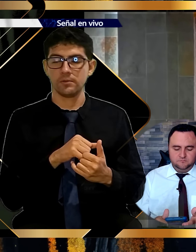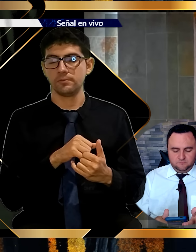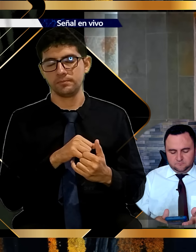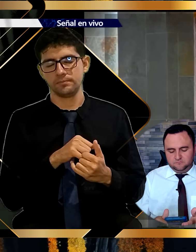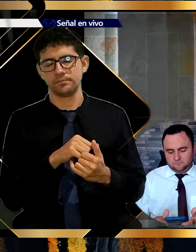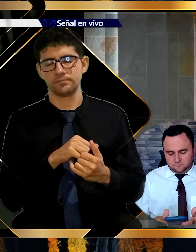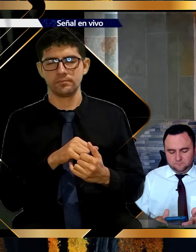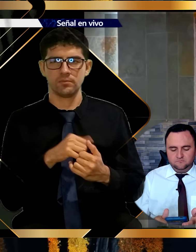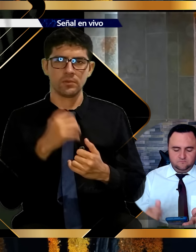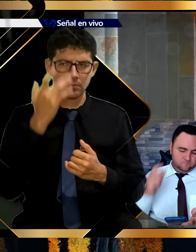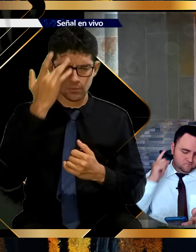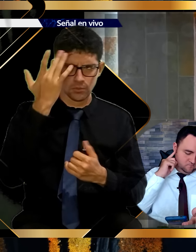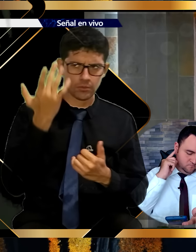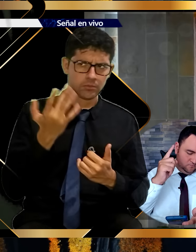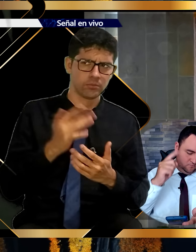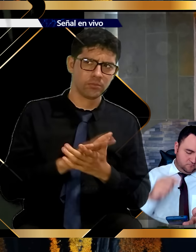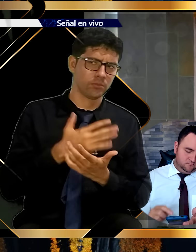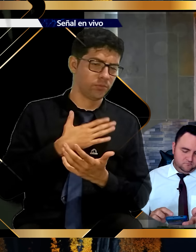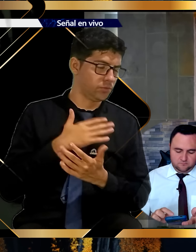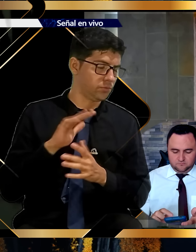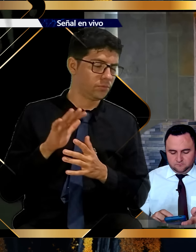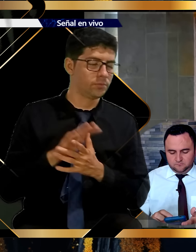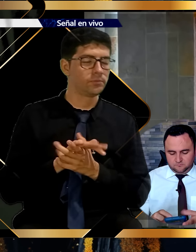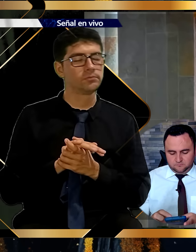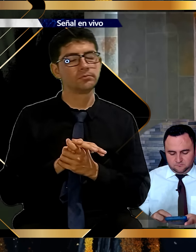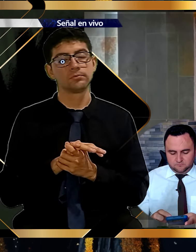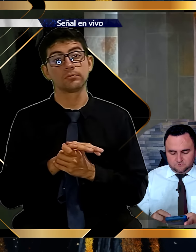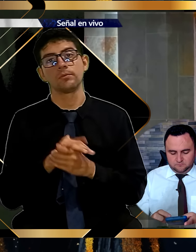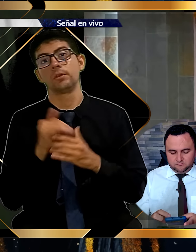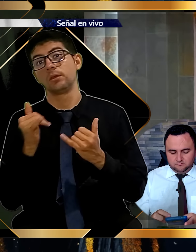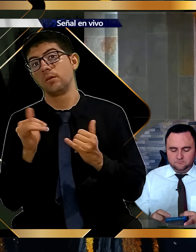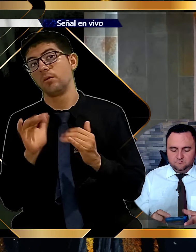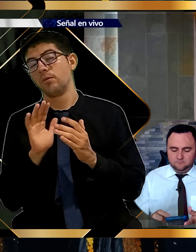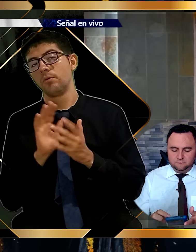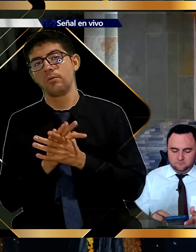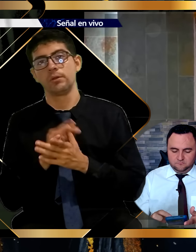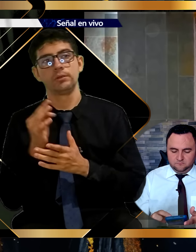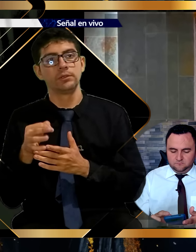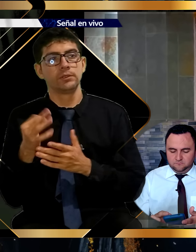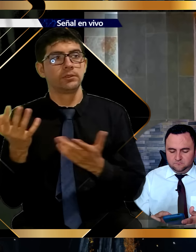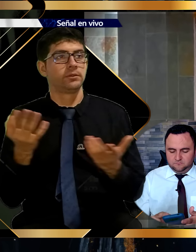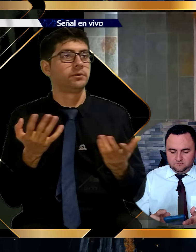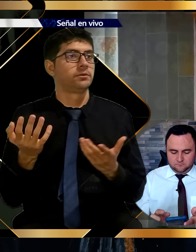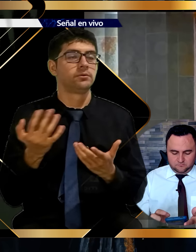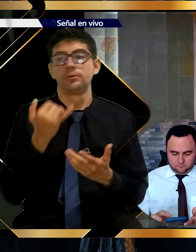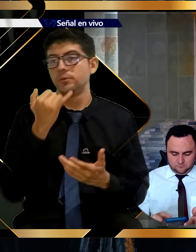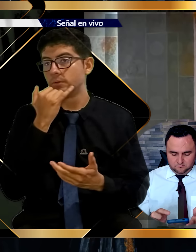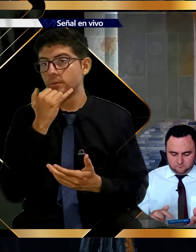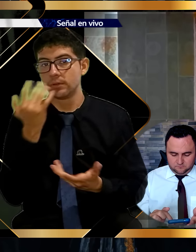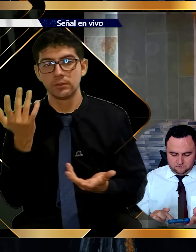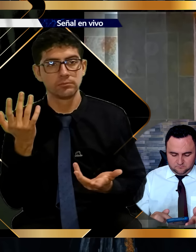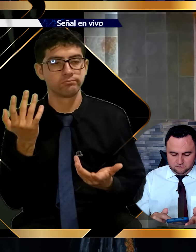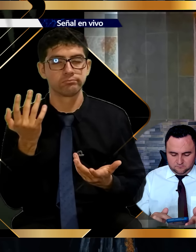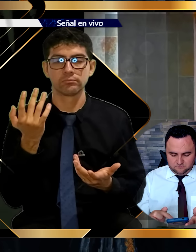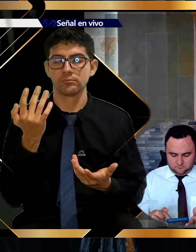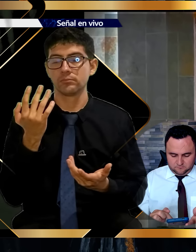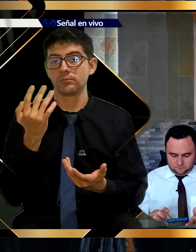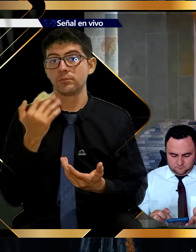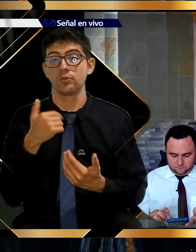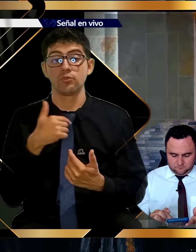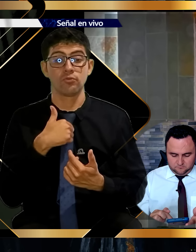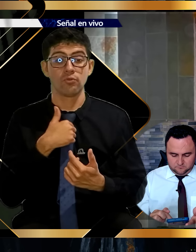la cortarían? Ah, no, usted sabe cómo son las cosas. Yo sé cómo son las cosas. La cosa es que tú sepas cómo